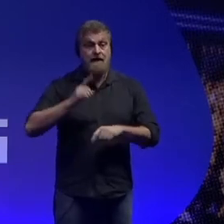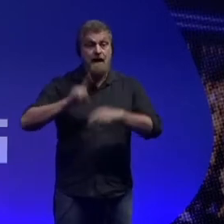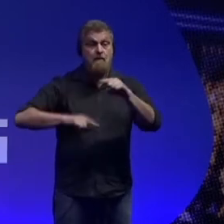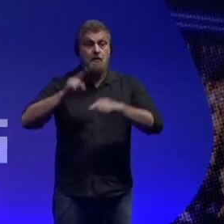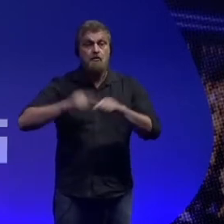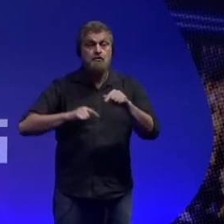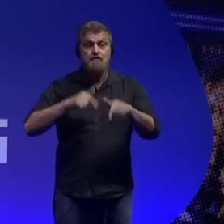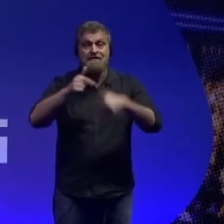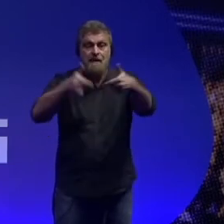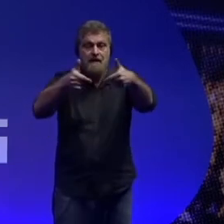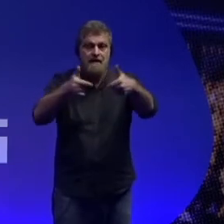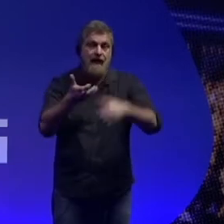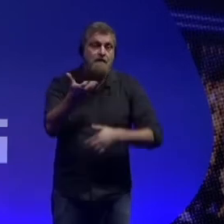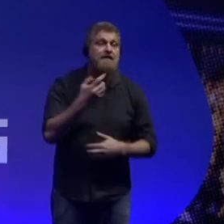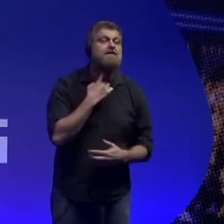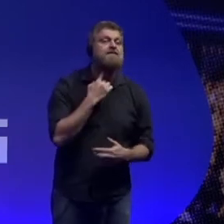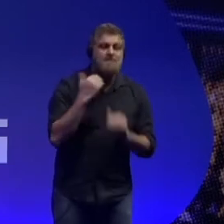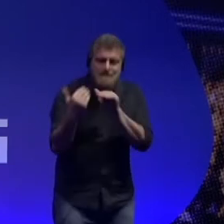de produto.